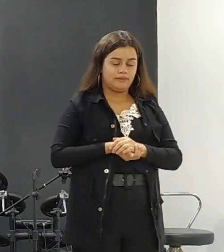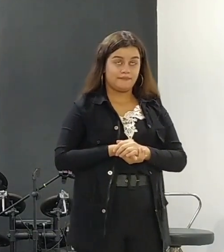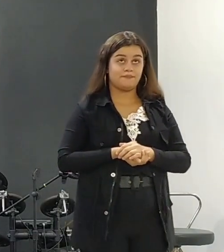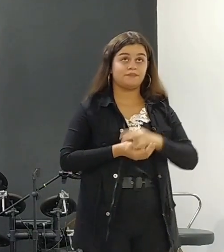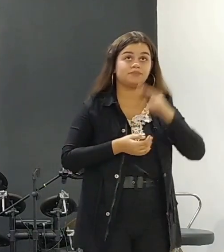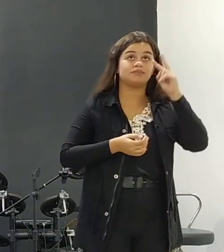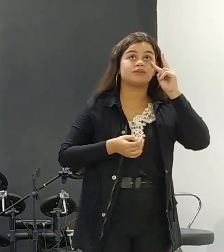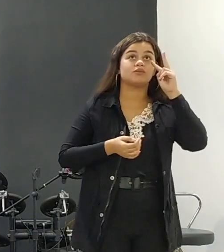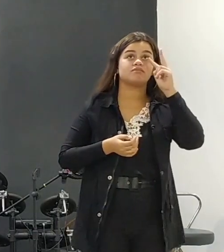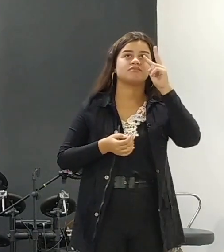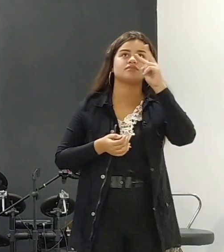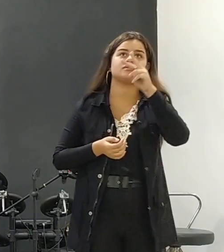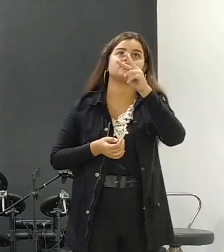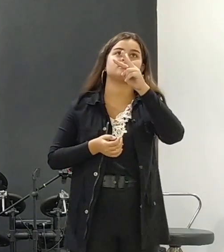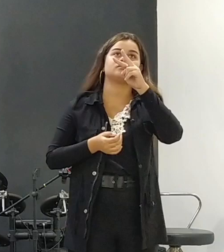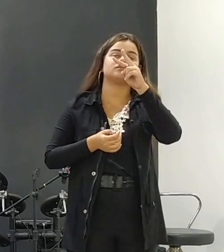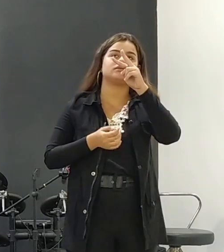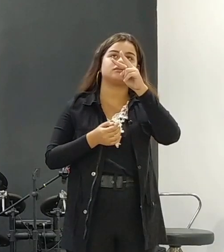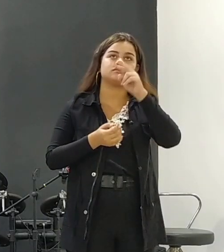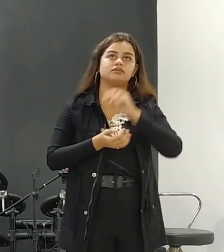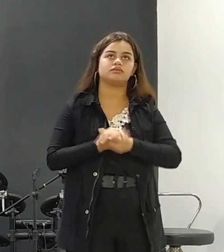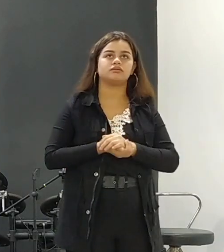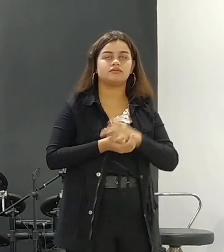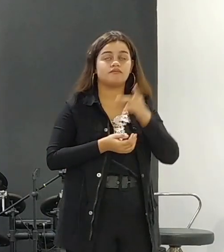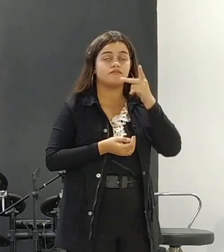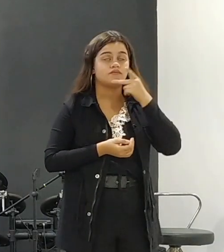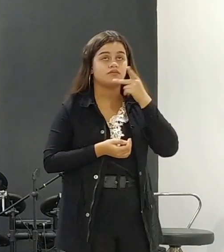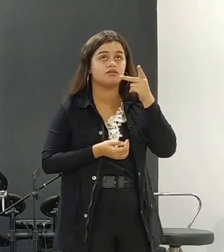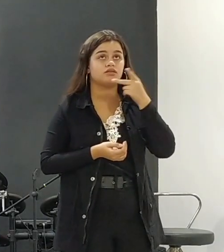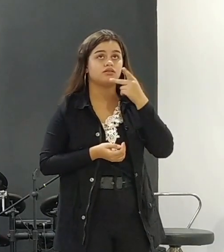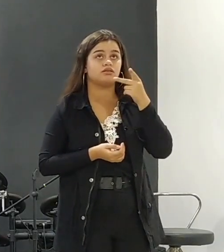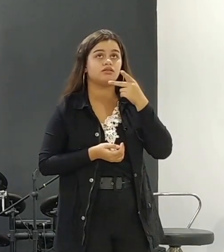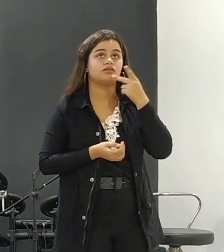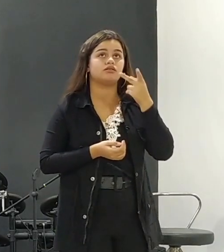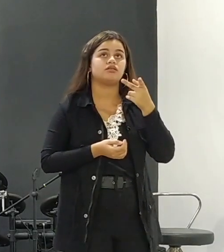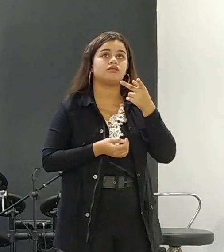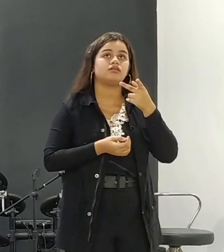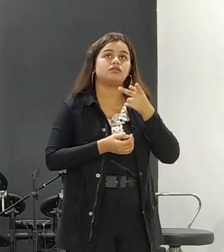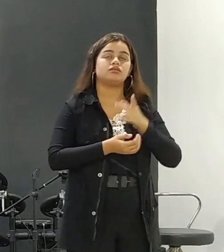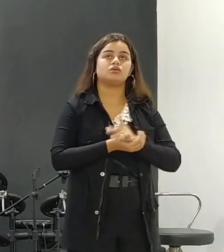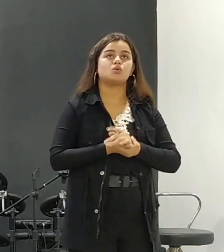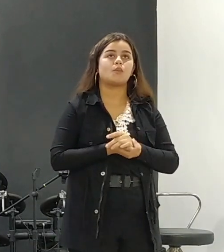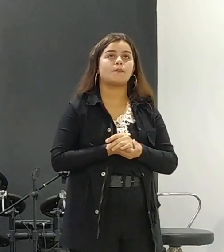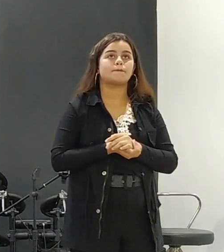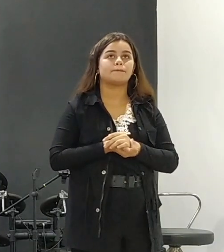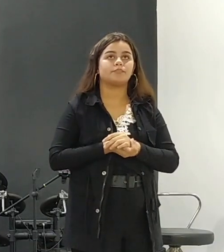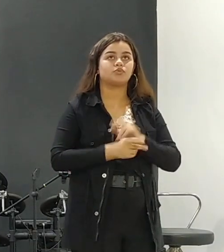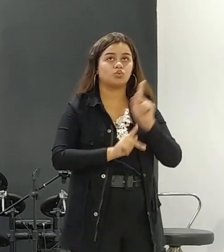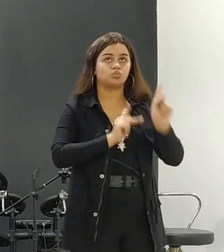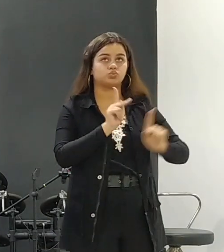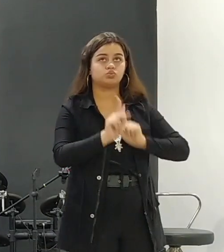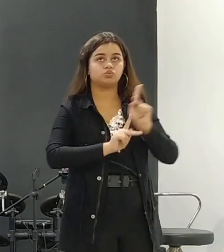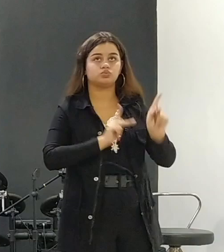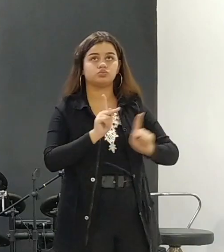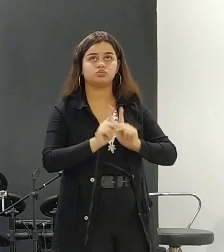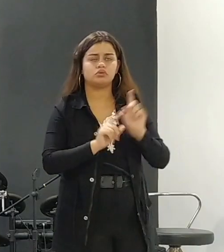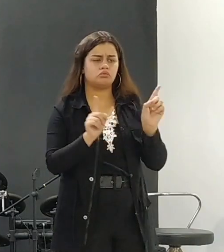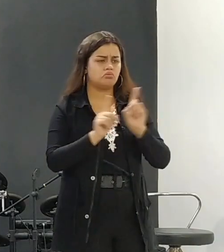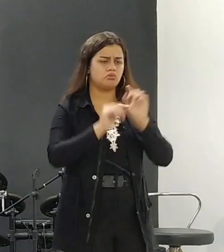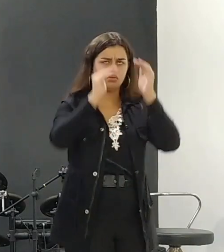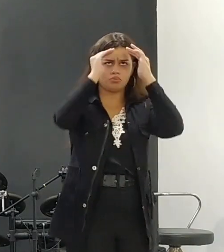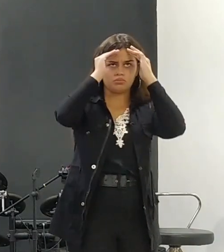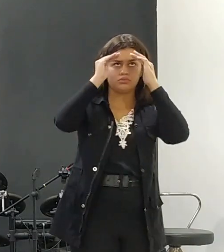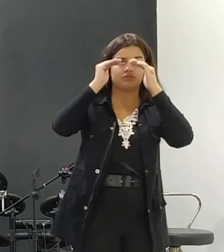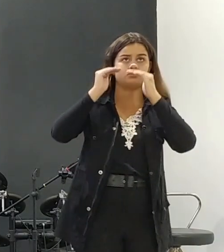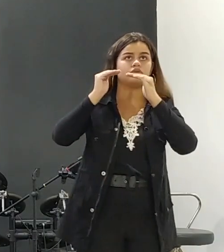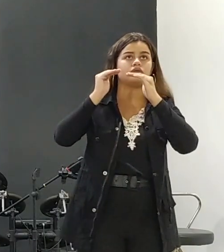E olhei e levantei-me e disse aos nobres, aos magistrados e ao restante do povo: